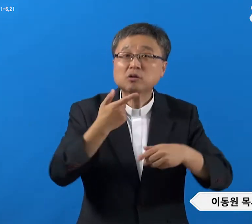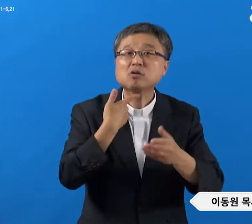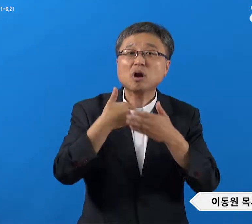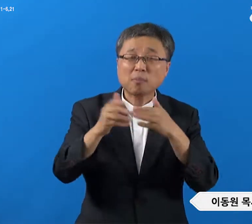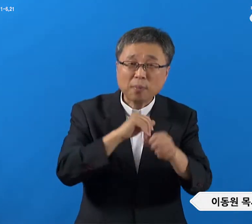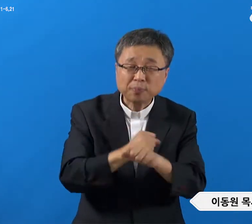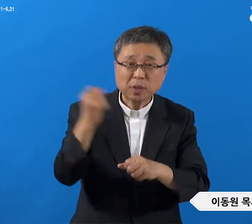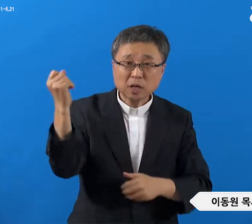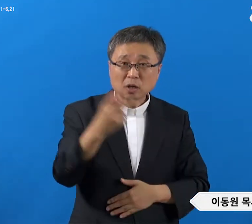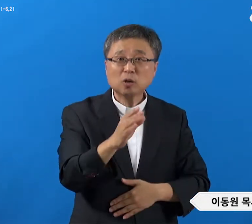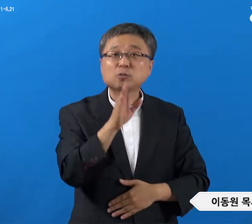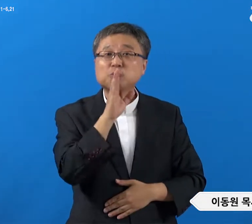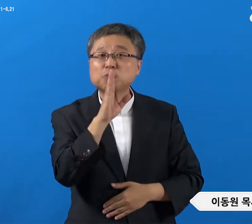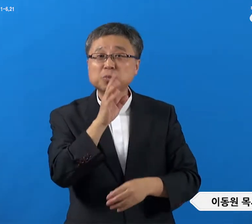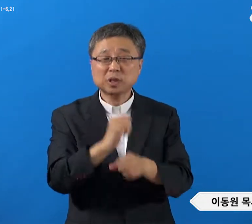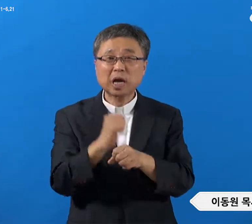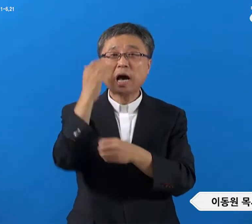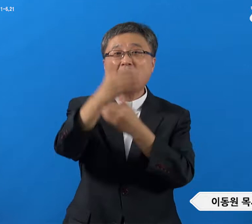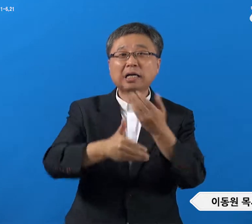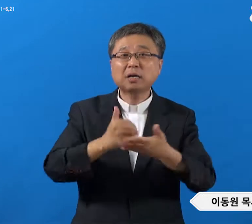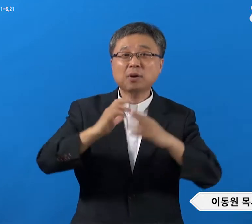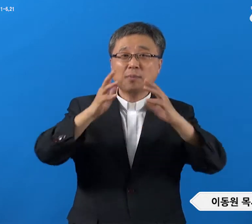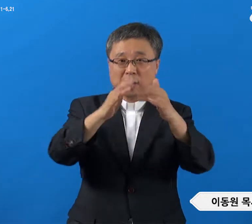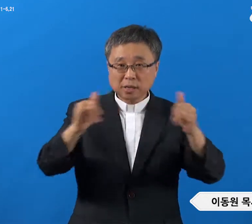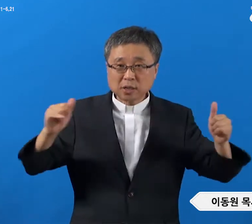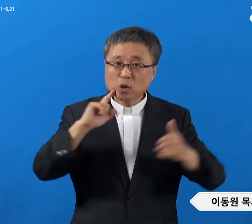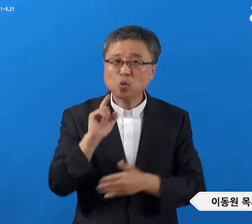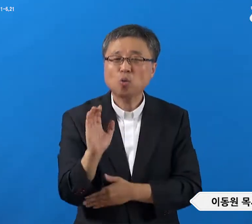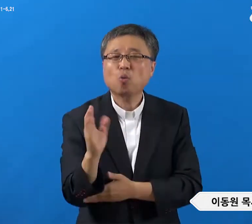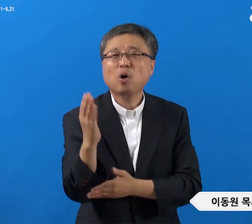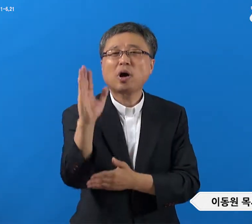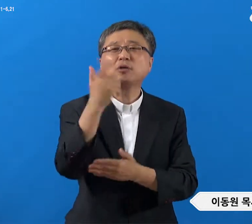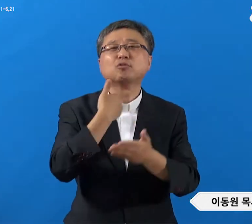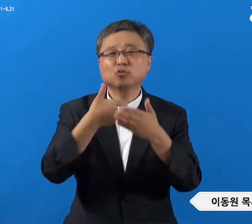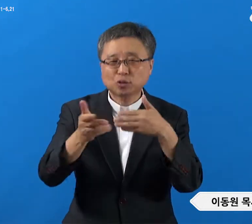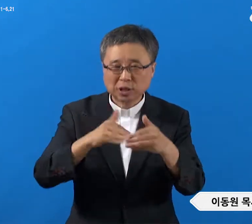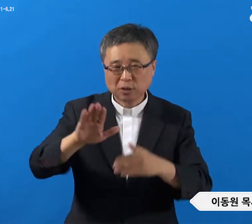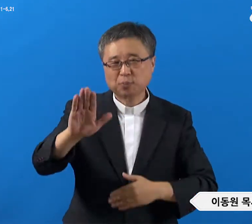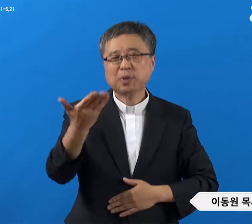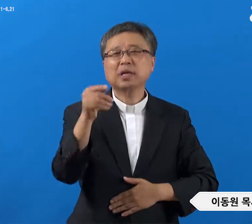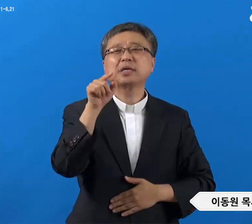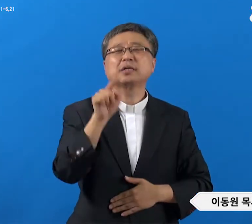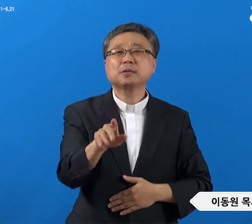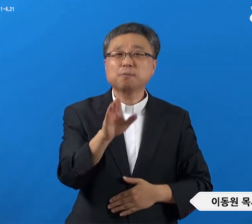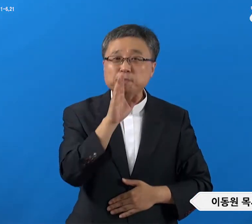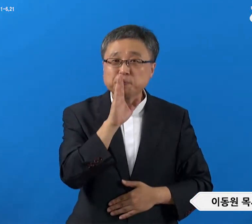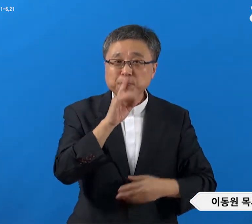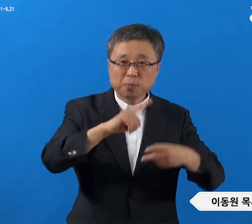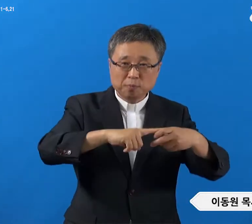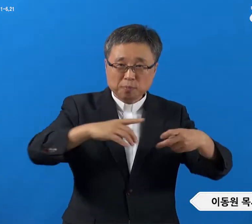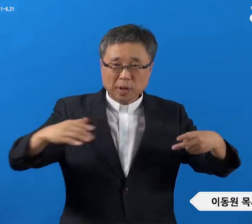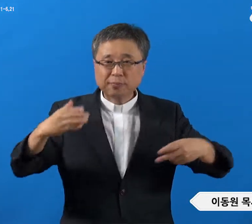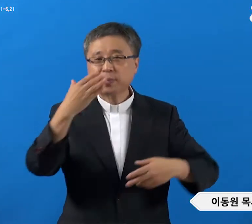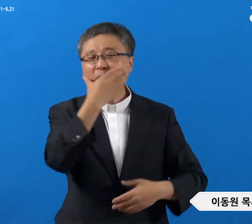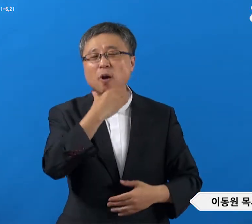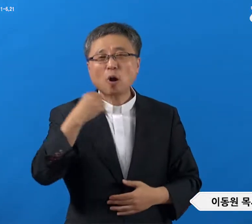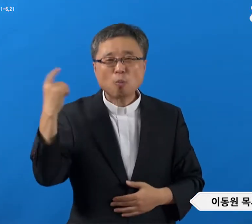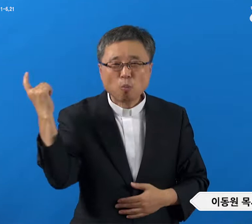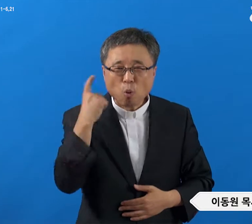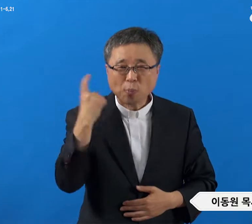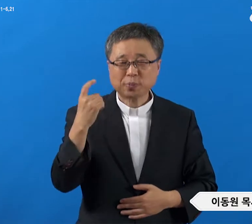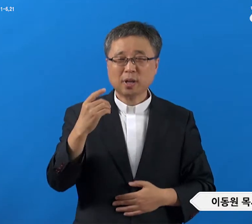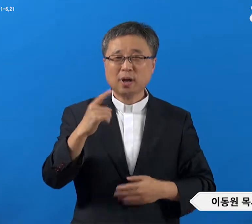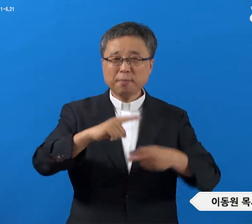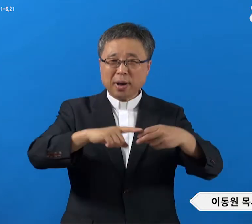경험합니다. 그리고 진정한 하나님의 백성의 영광을 누리게 됩니다. 이것이 바로 마태의 복음이에요. 마태가